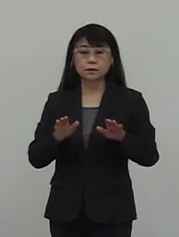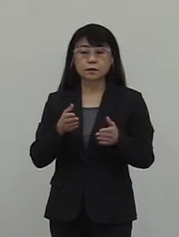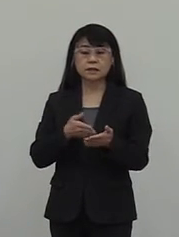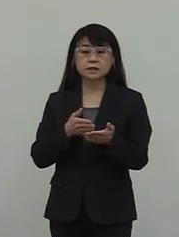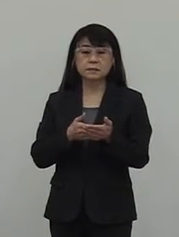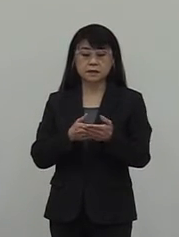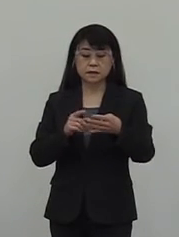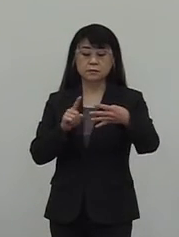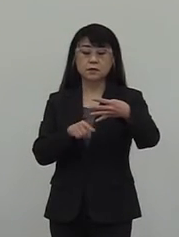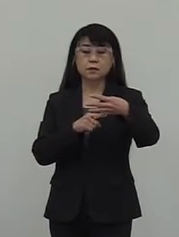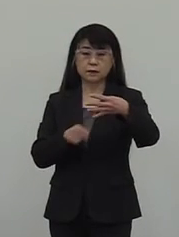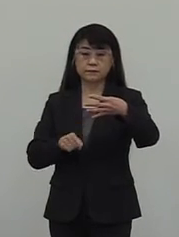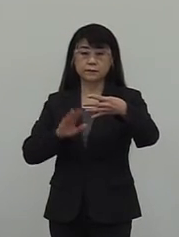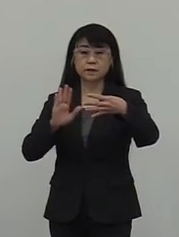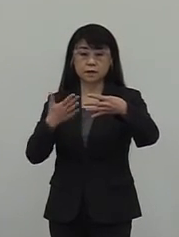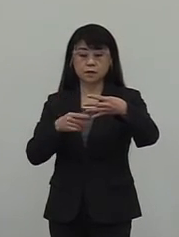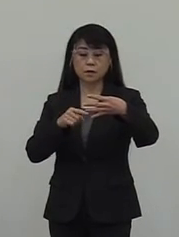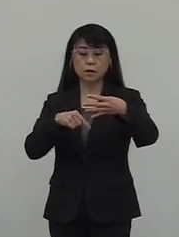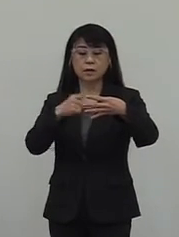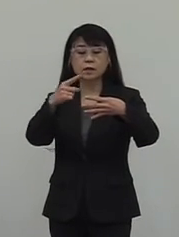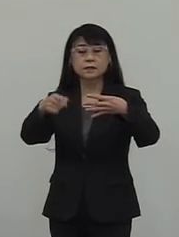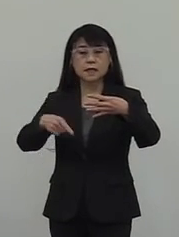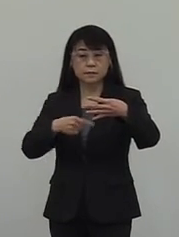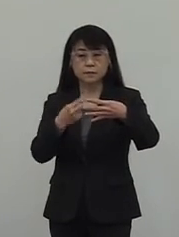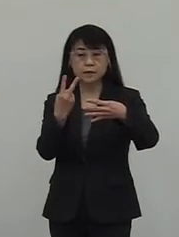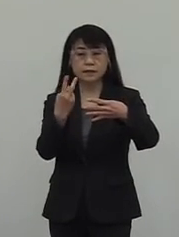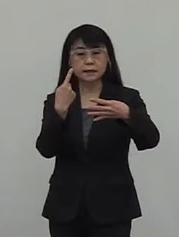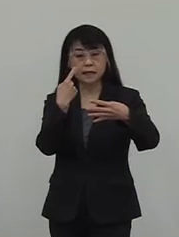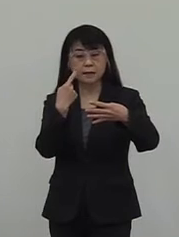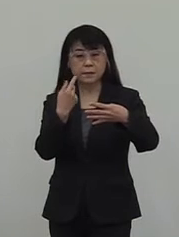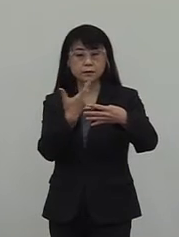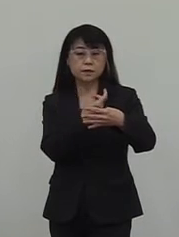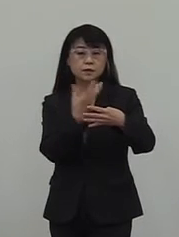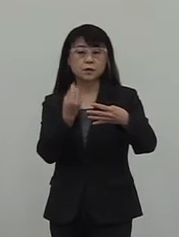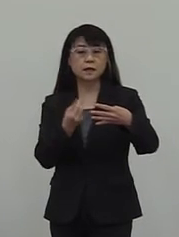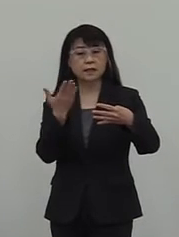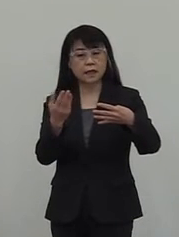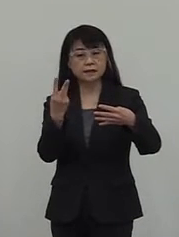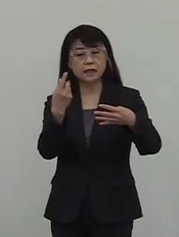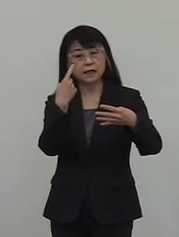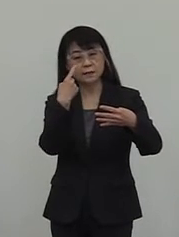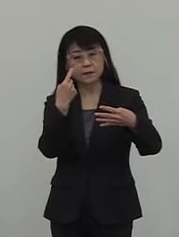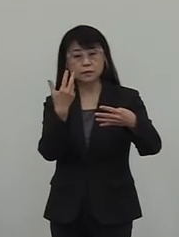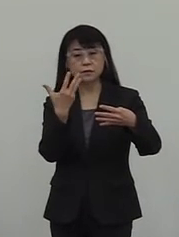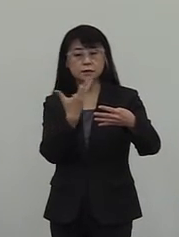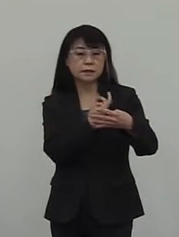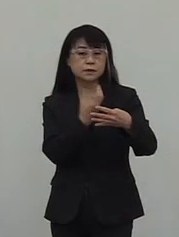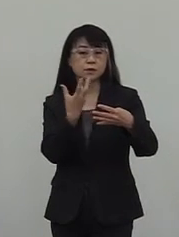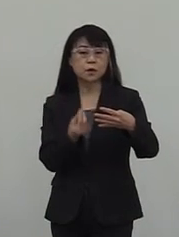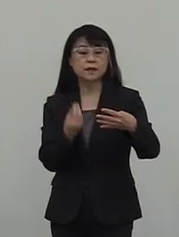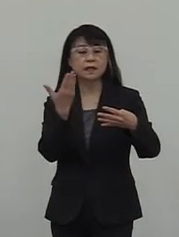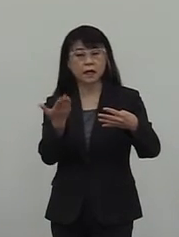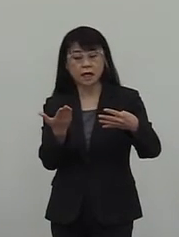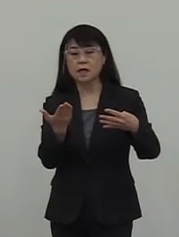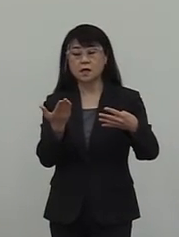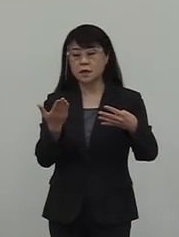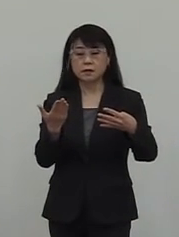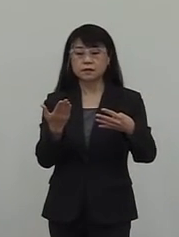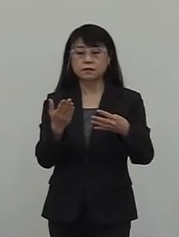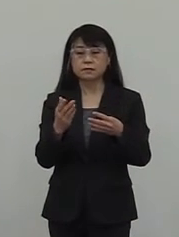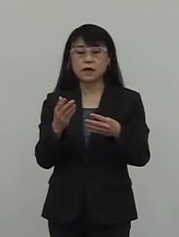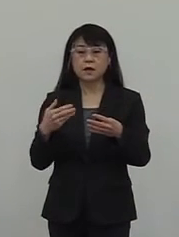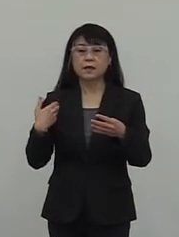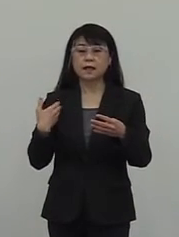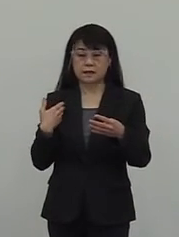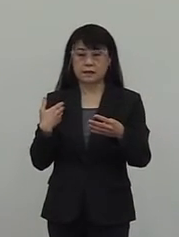のは4名ですけれども、4名全てが2回接種とか3回接種というわけではないので、 見て、まあ、